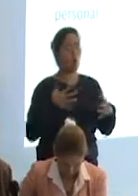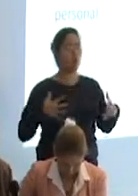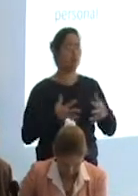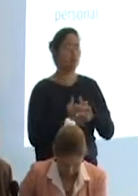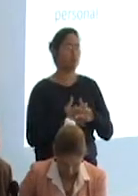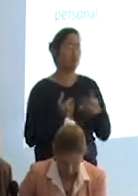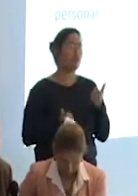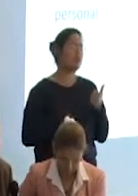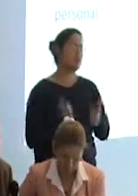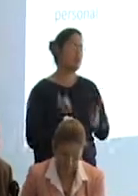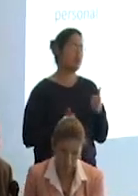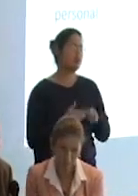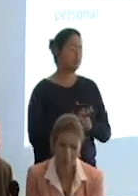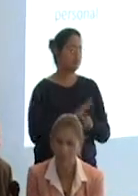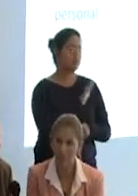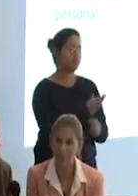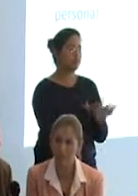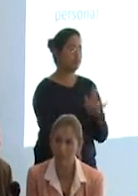de integración.